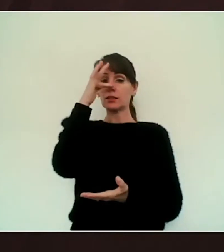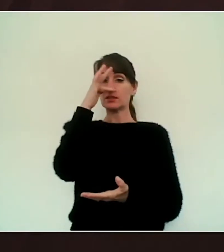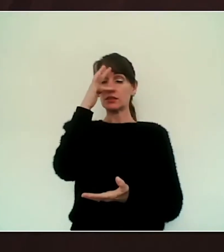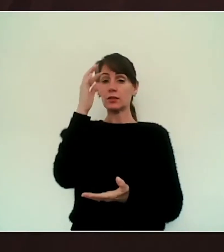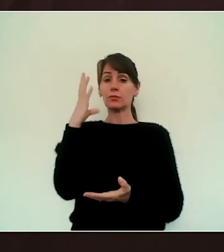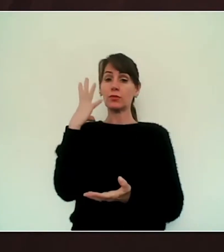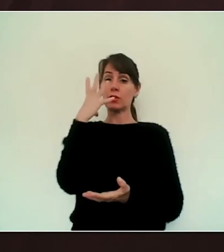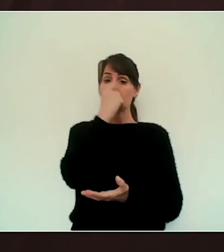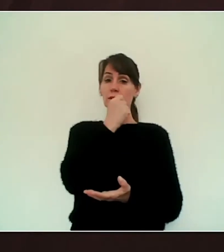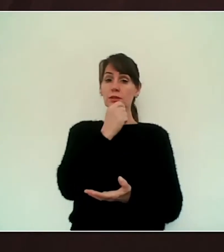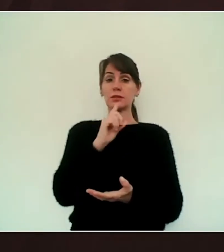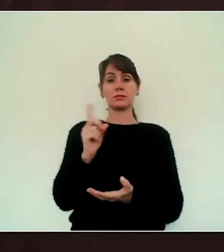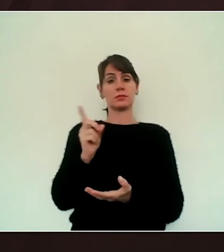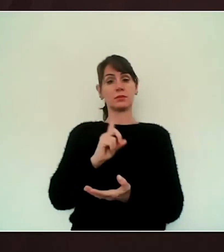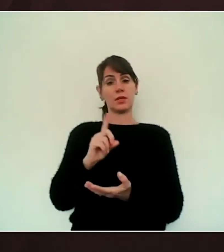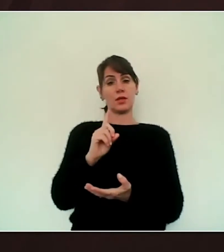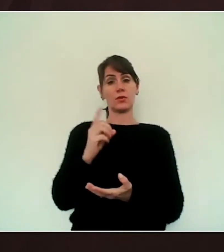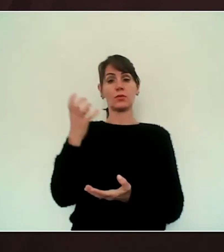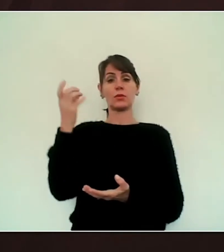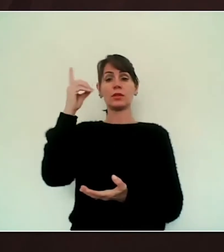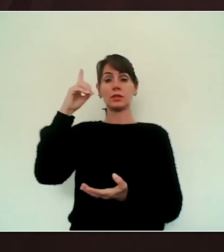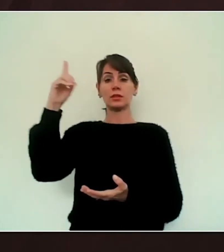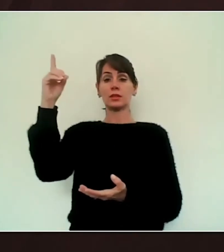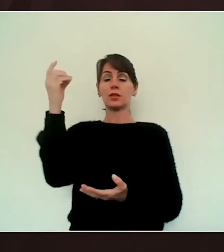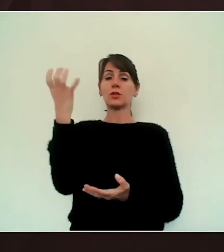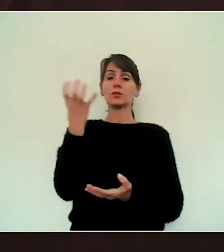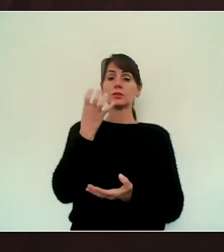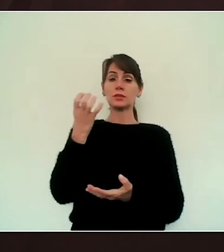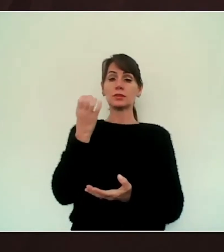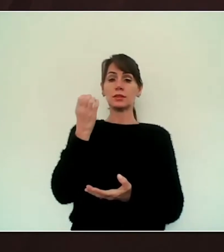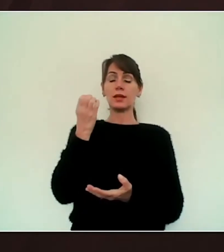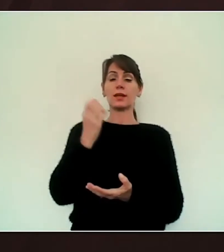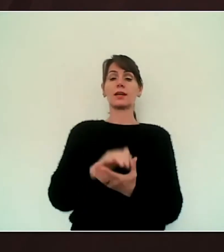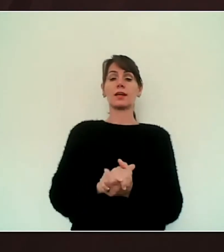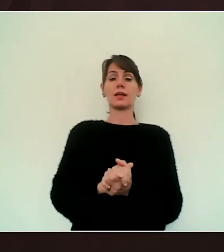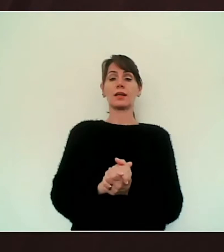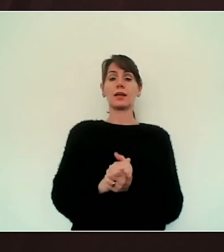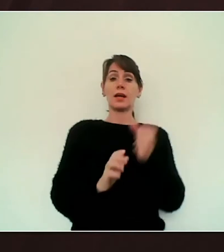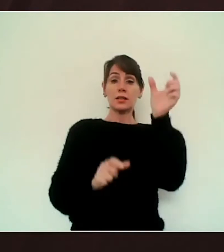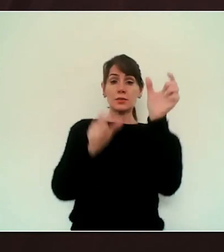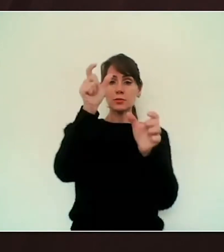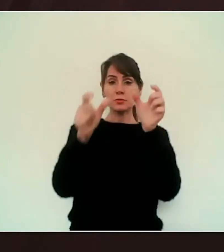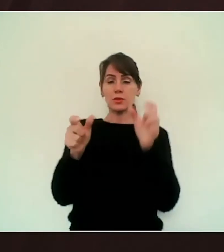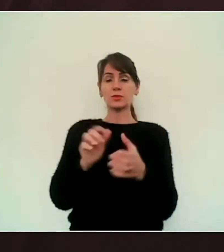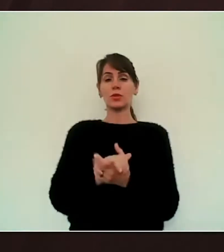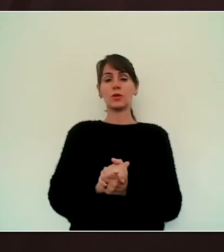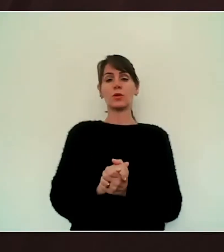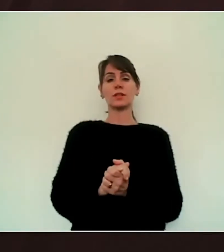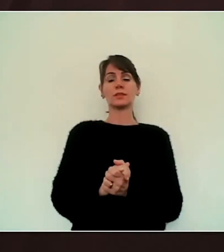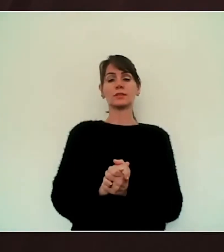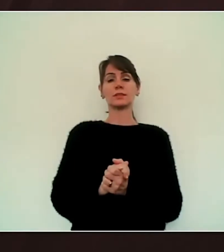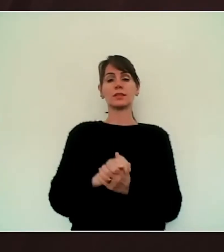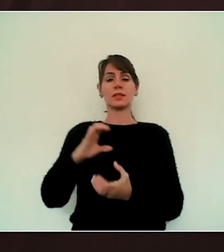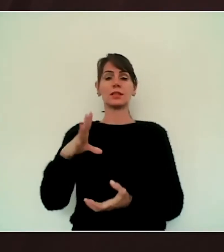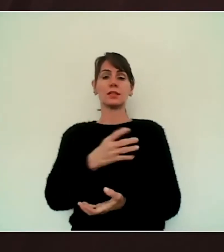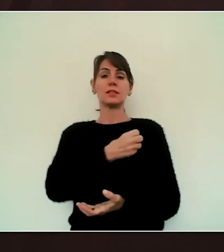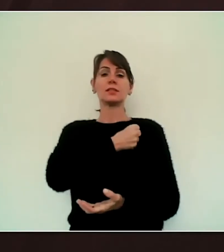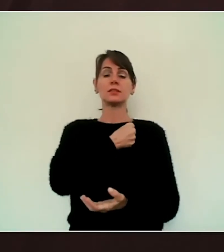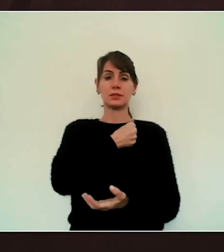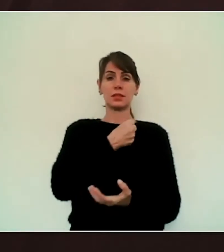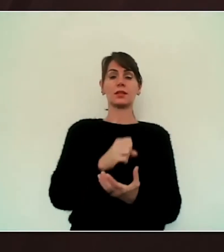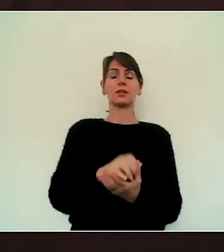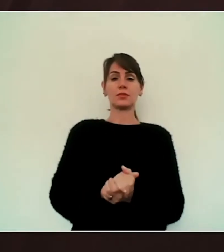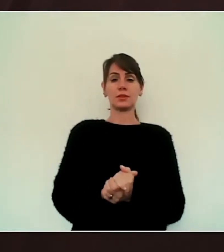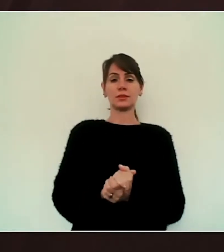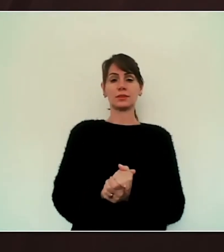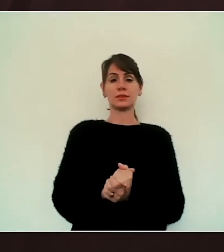fruto. E o fruto final, irmãos, é o reino de Deus. O fruto final é a igreja edificada.